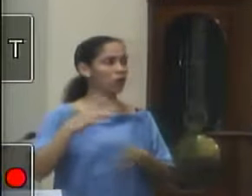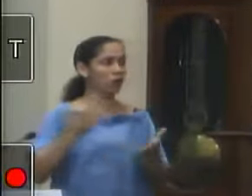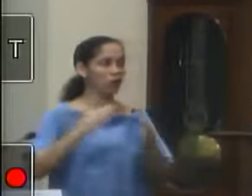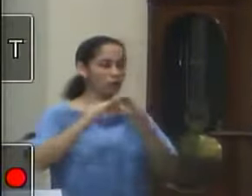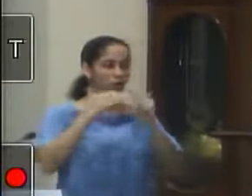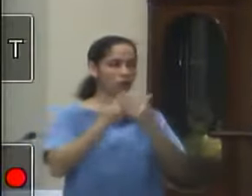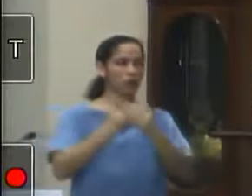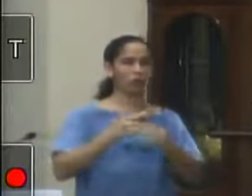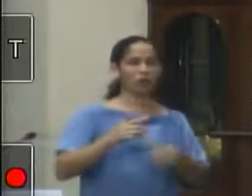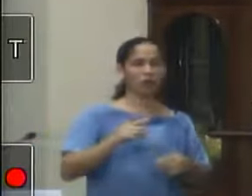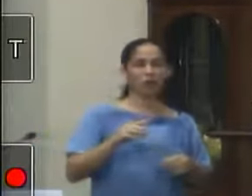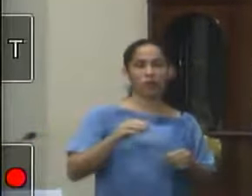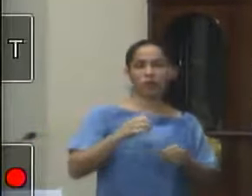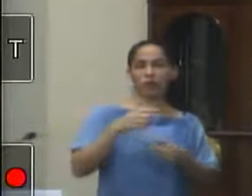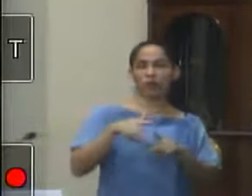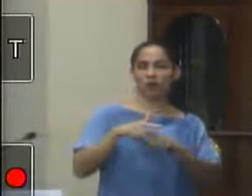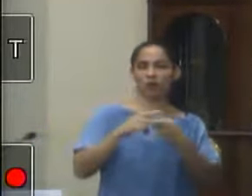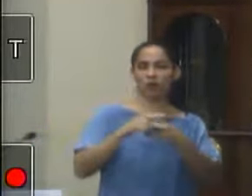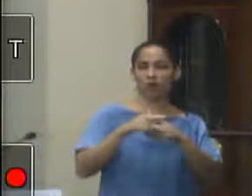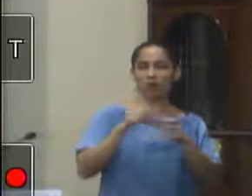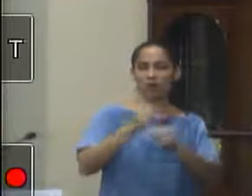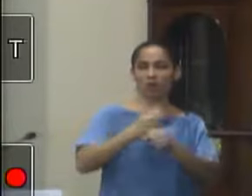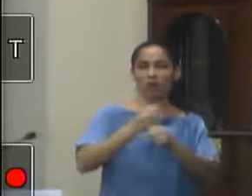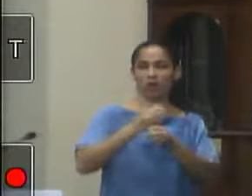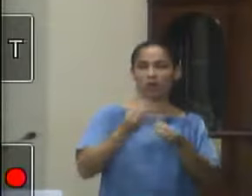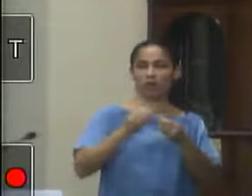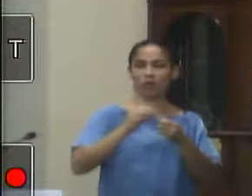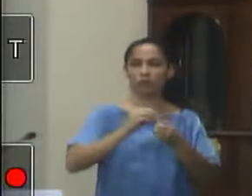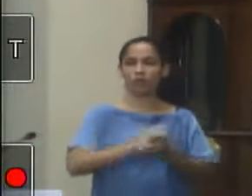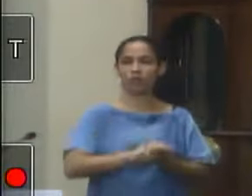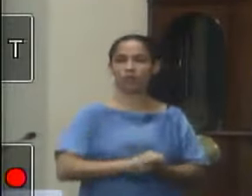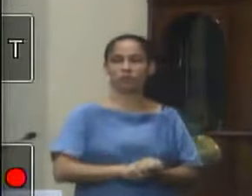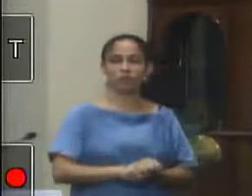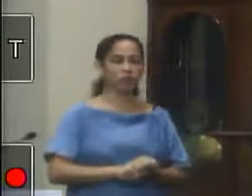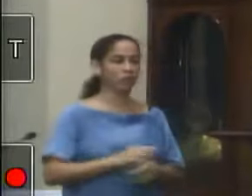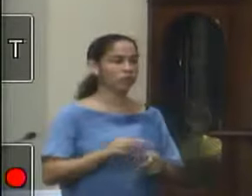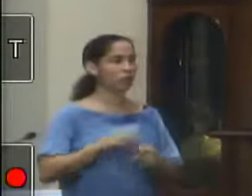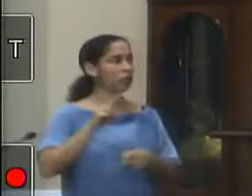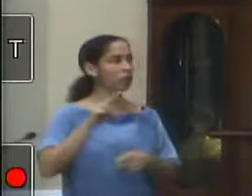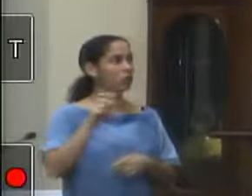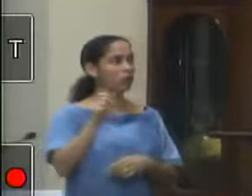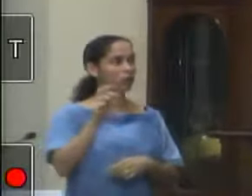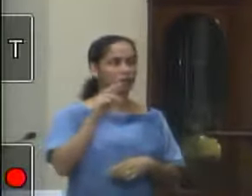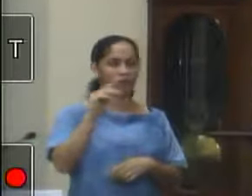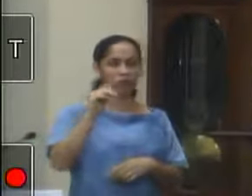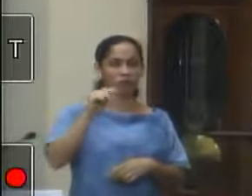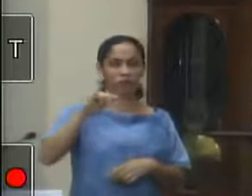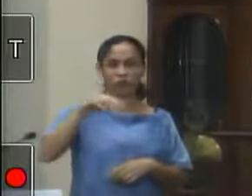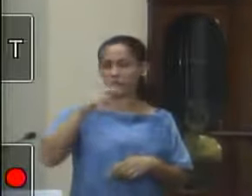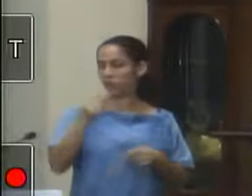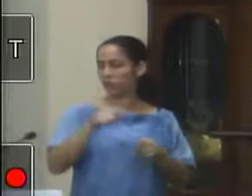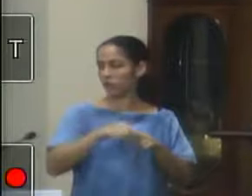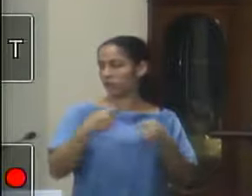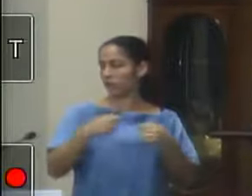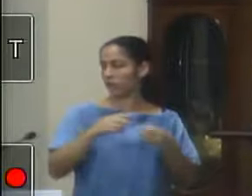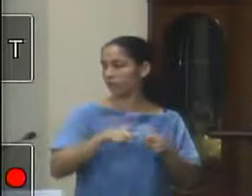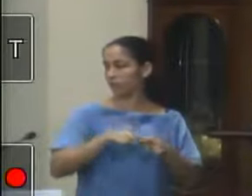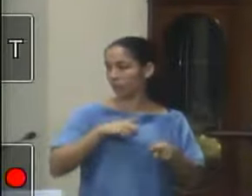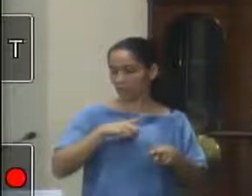agora, no valor de R$270 mil, fica ali do lado do campo. Então, Varginha merece mais. Acho que Varginha